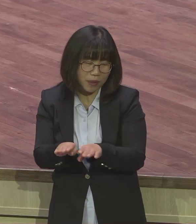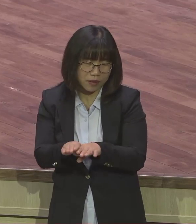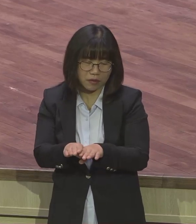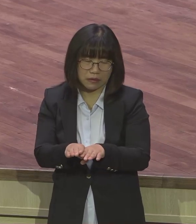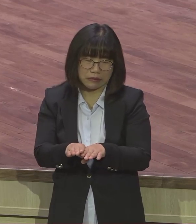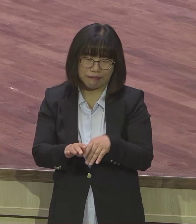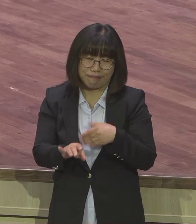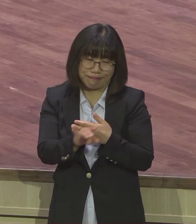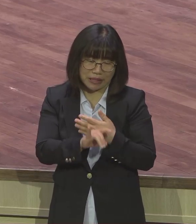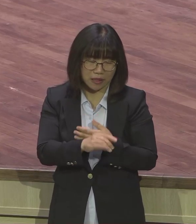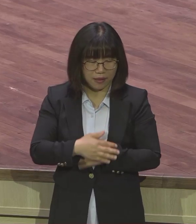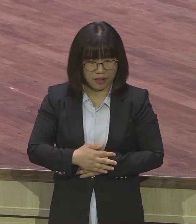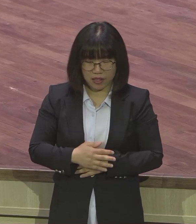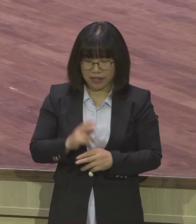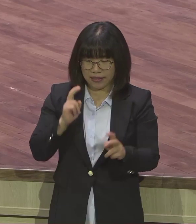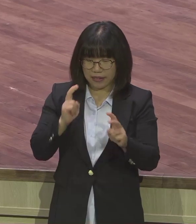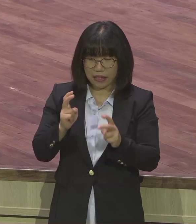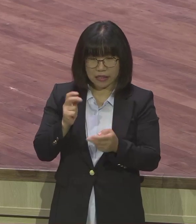회사 사장이 볼 때